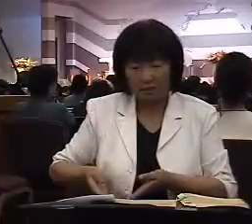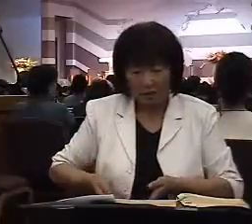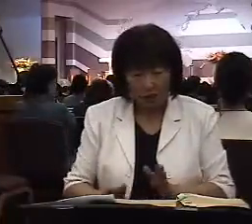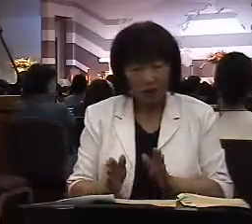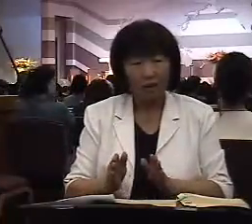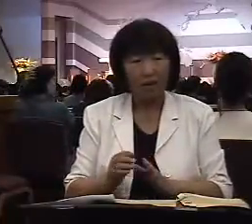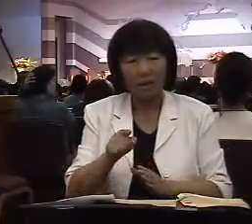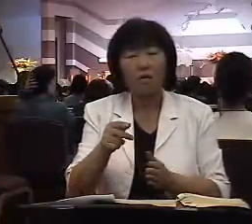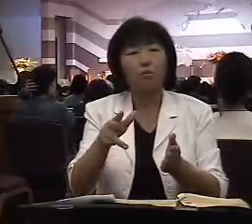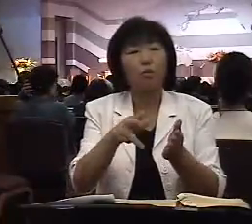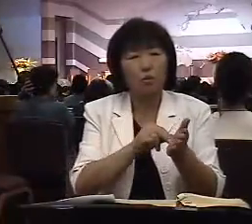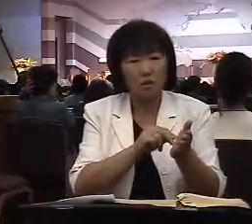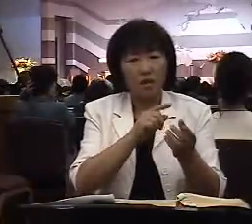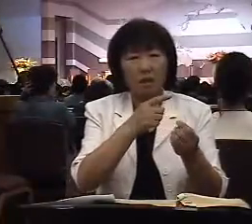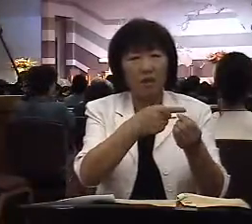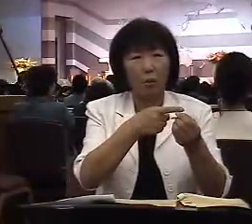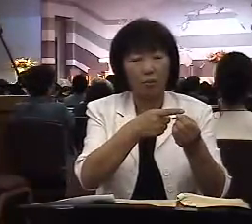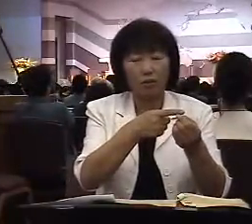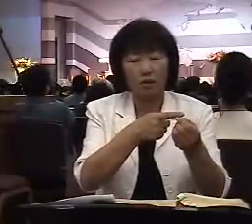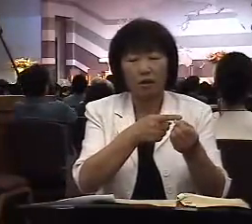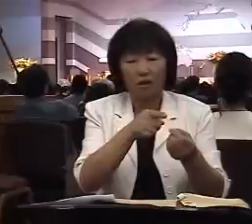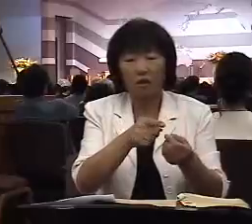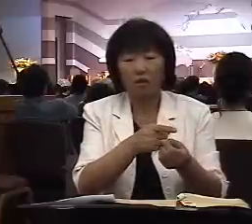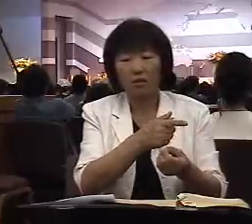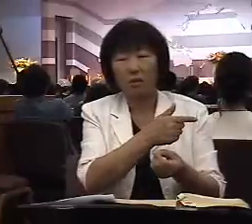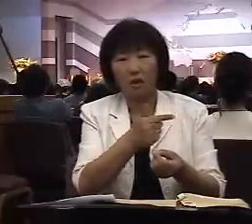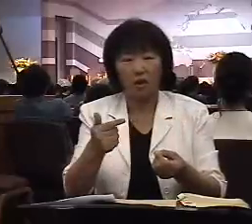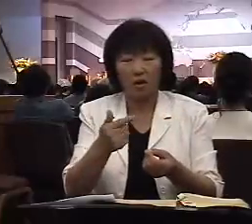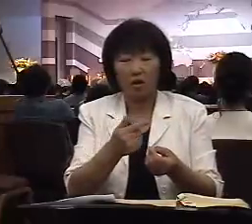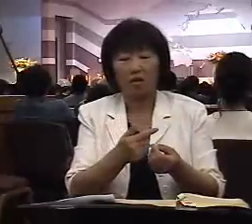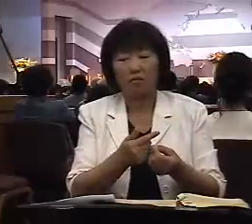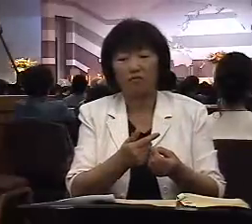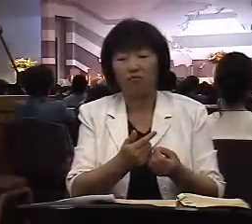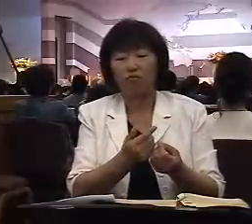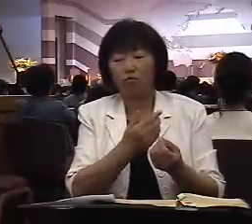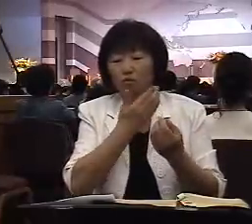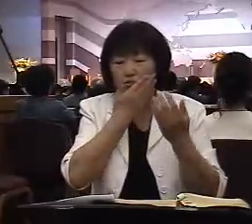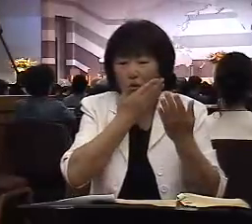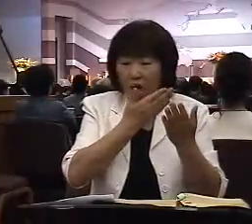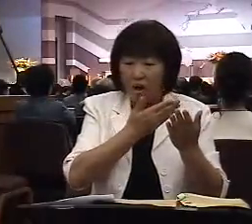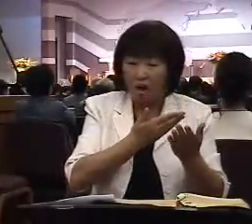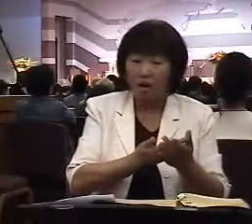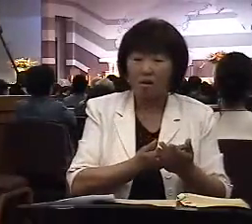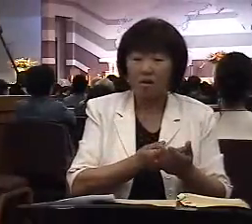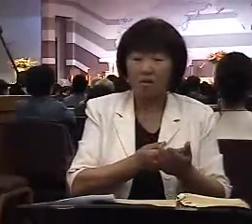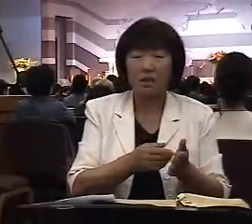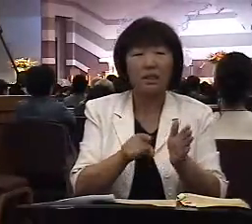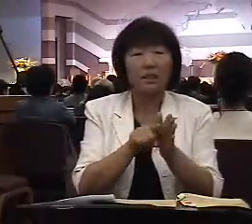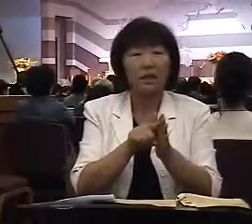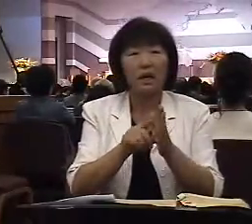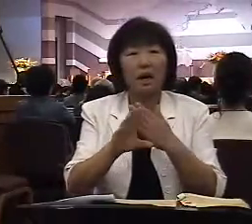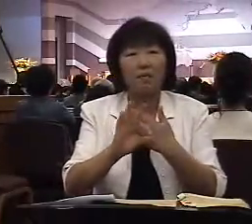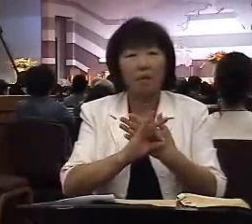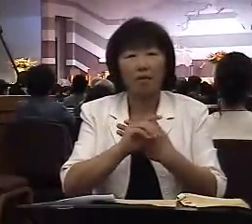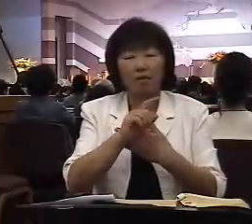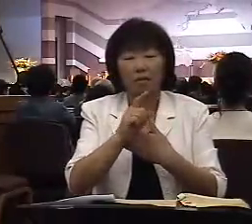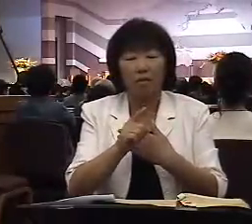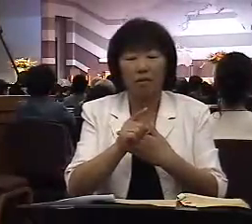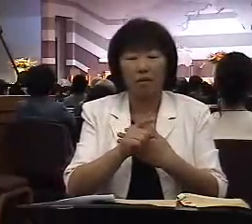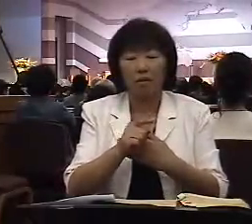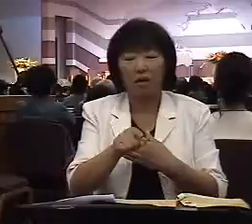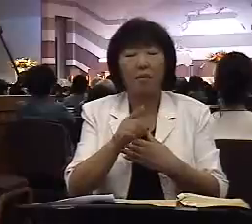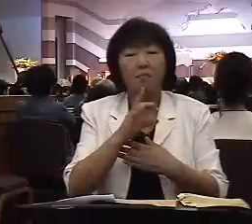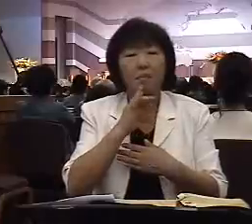이 문제. 이것이 얼마나 중요한지 우리가 신자라면 이것만은 확실히 하고 넘어가야겠다